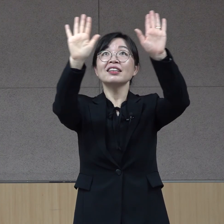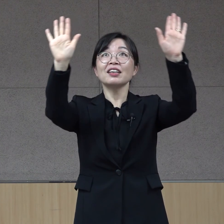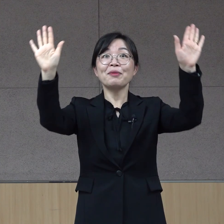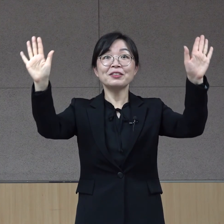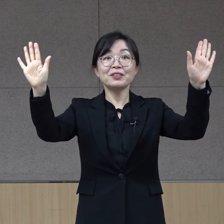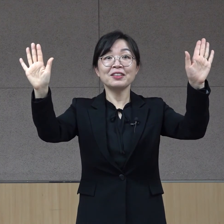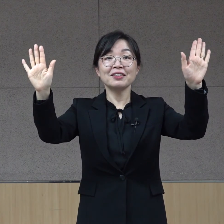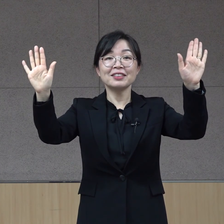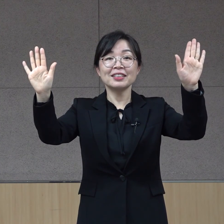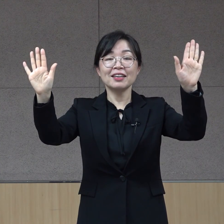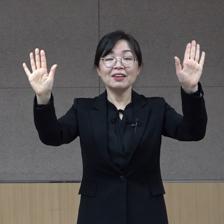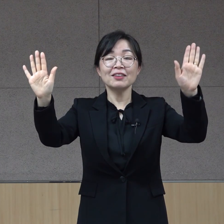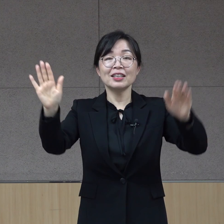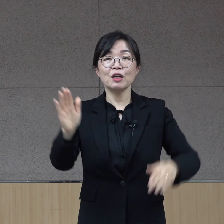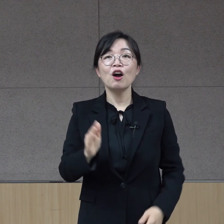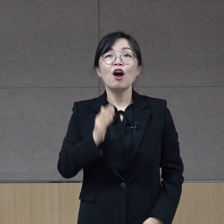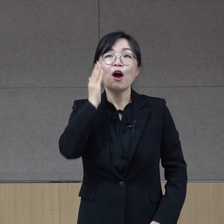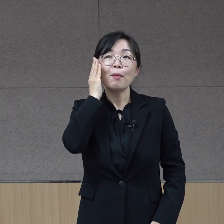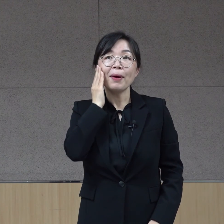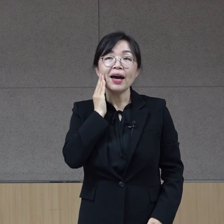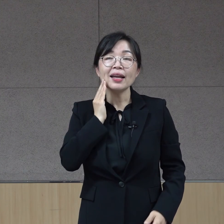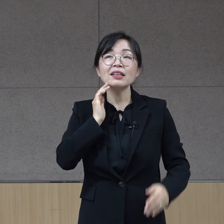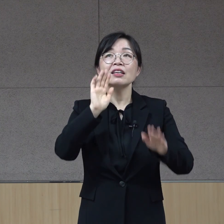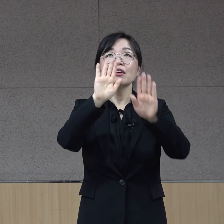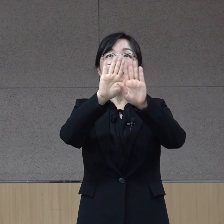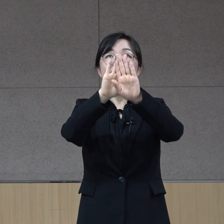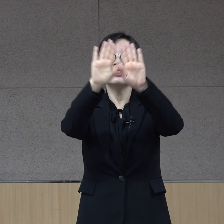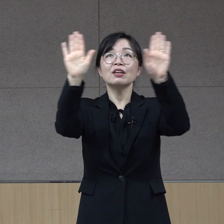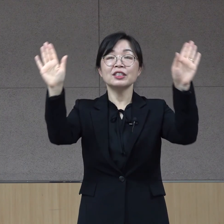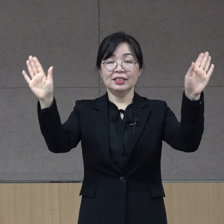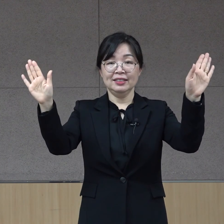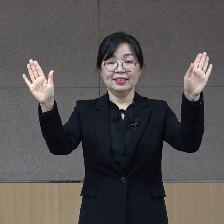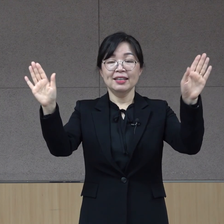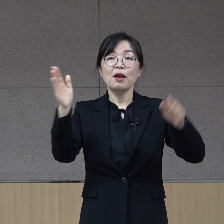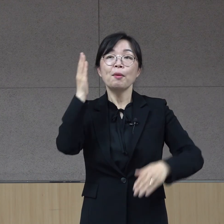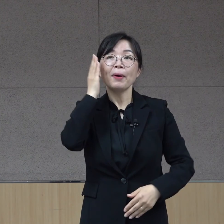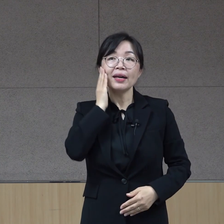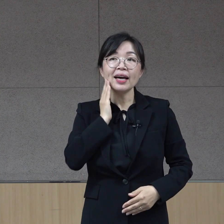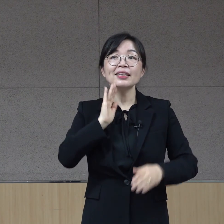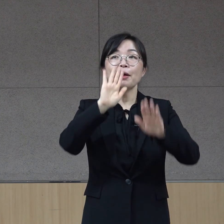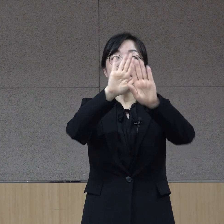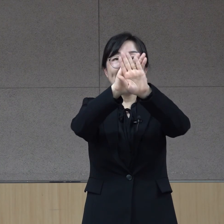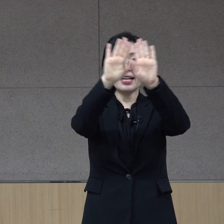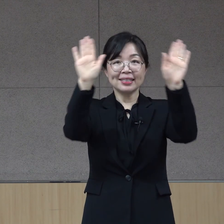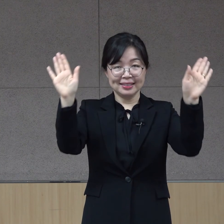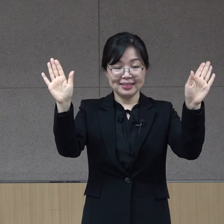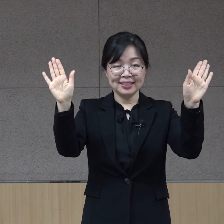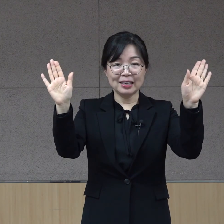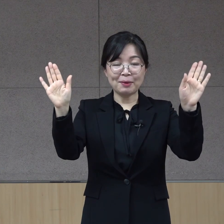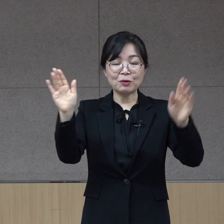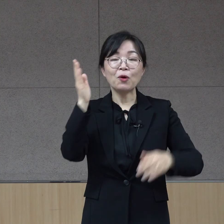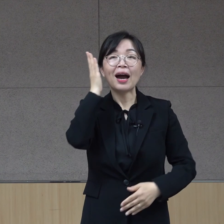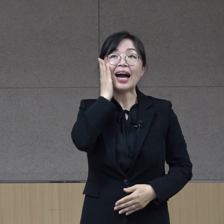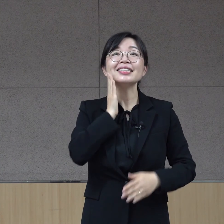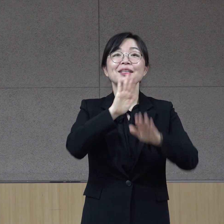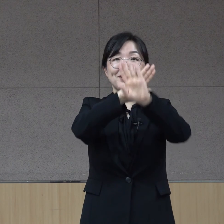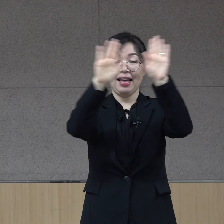환하게 펼쳐져 있는 거잖아요. 그래서 파란 펼쳐진, 파란 밝은, 이게 바로 하늘입니다.